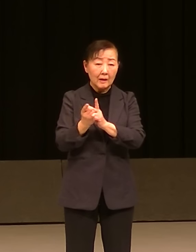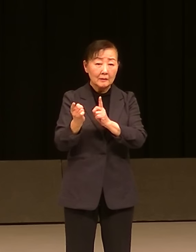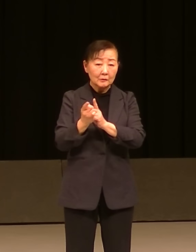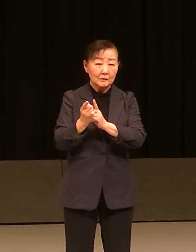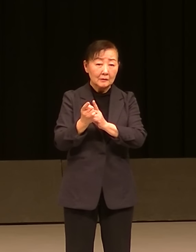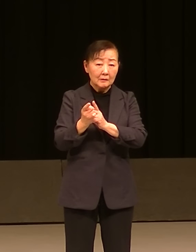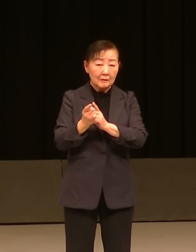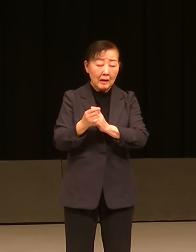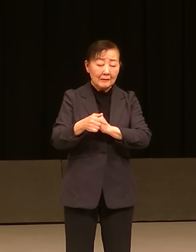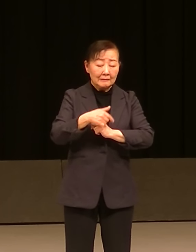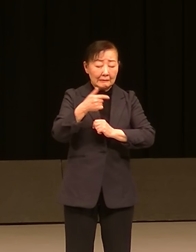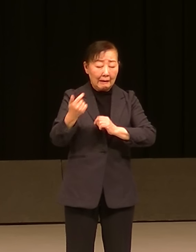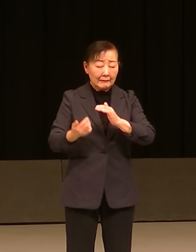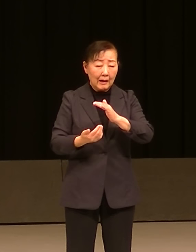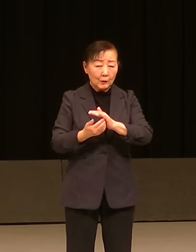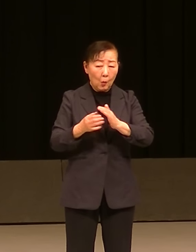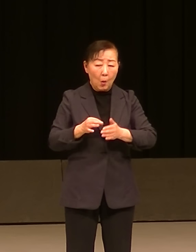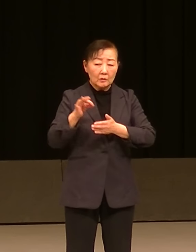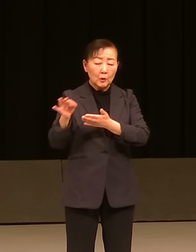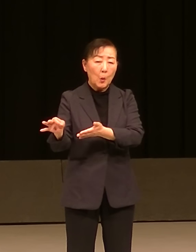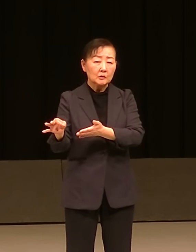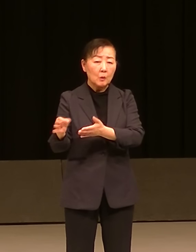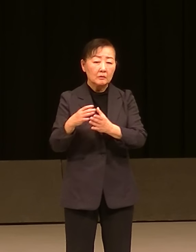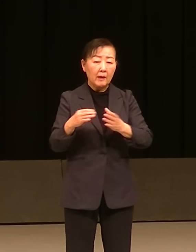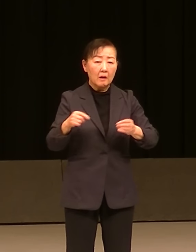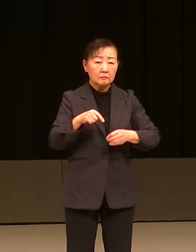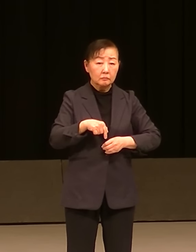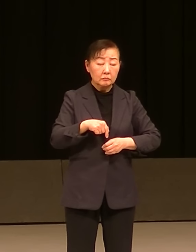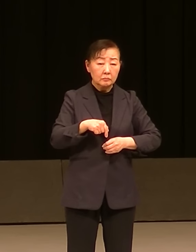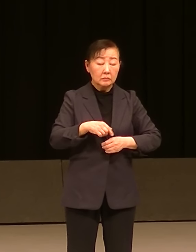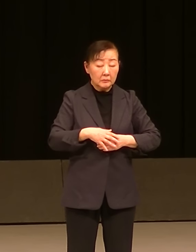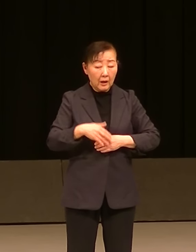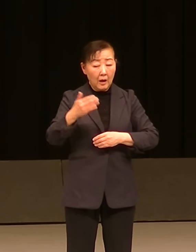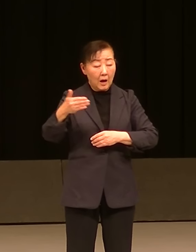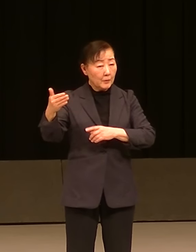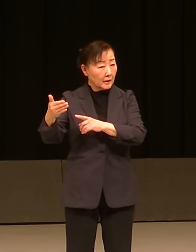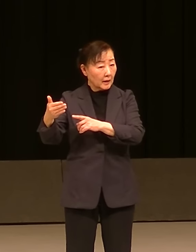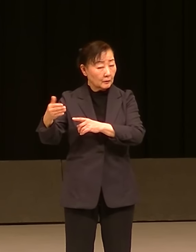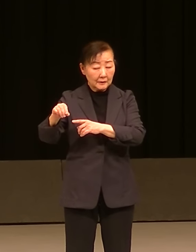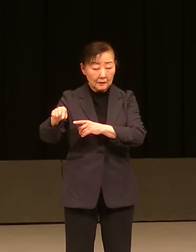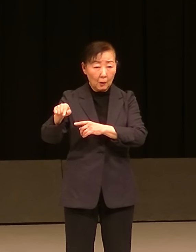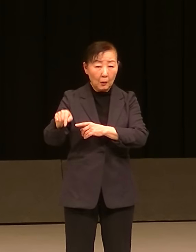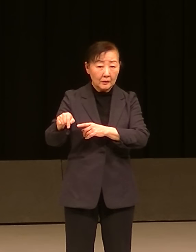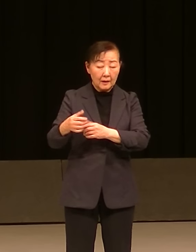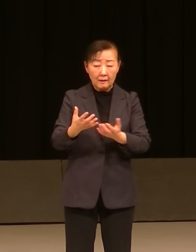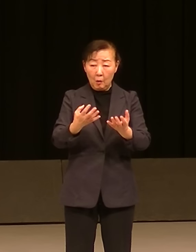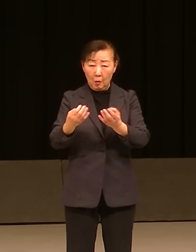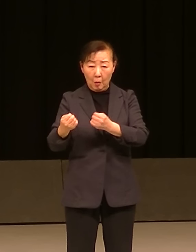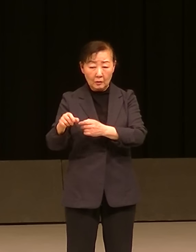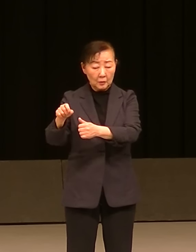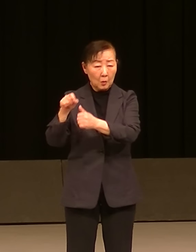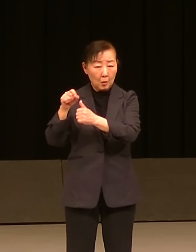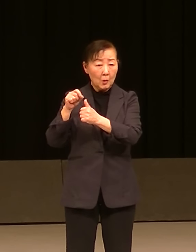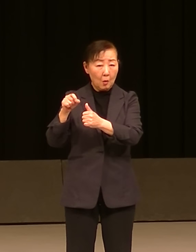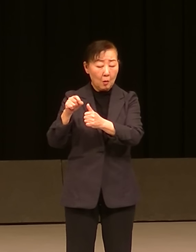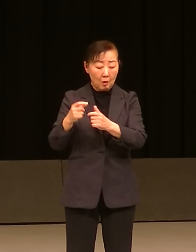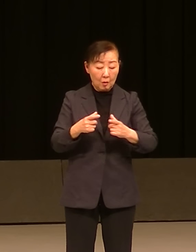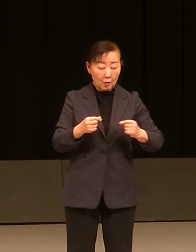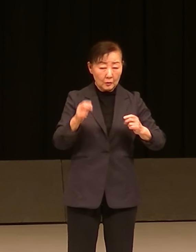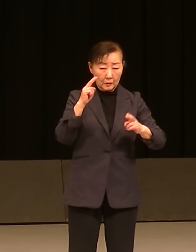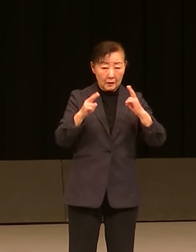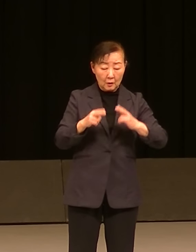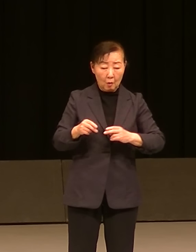最大の投資国、でございます。そしてアメリカの地において多くの雇用を日本企業が